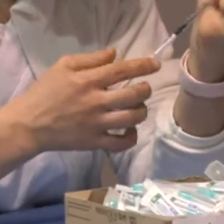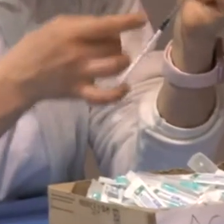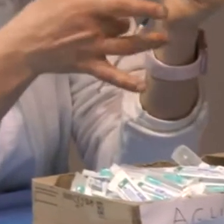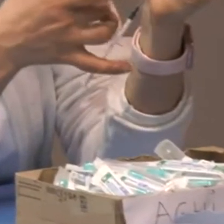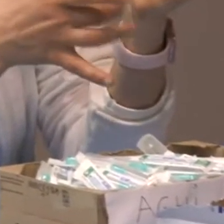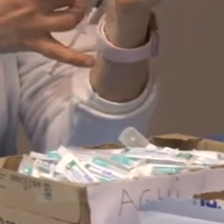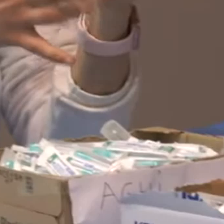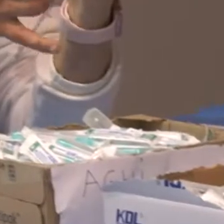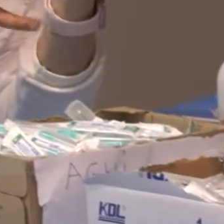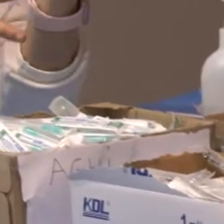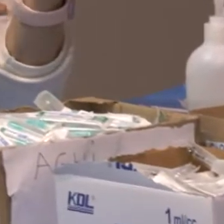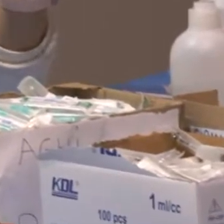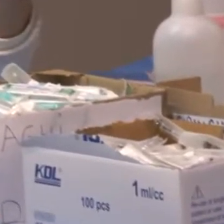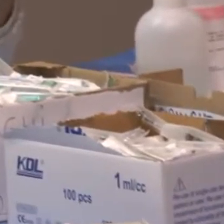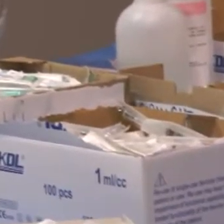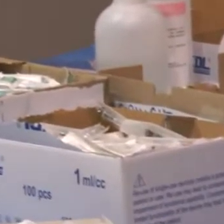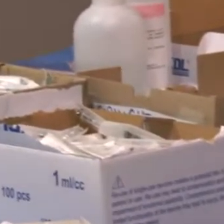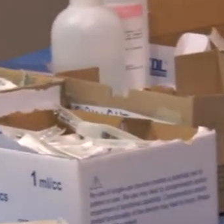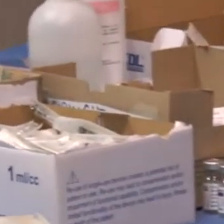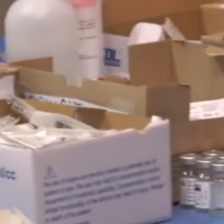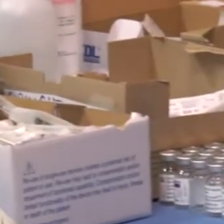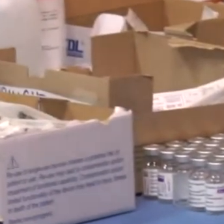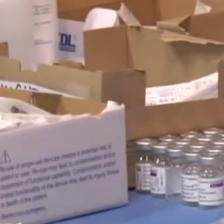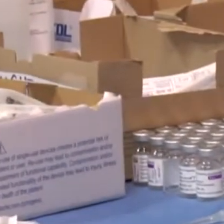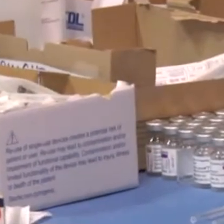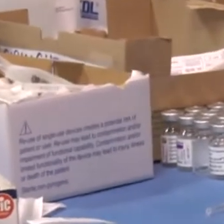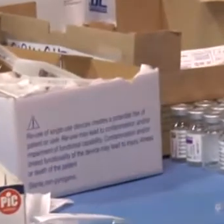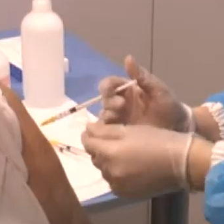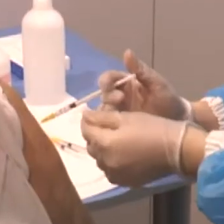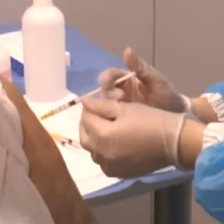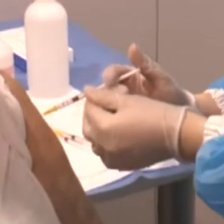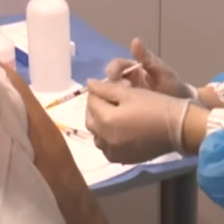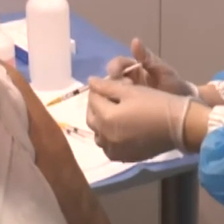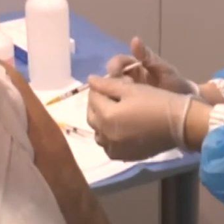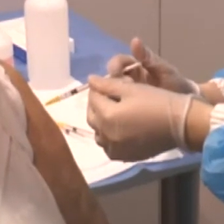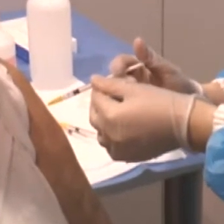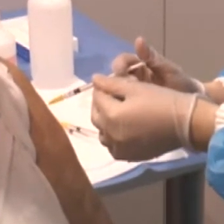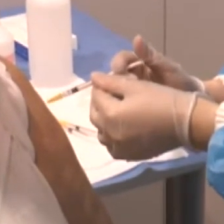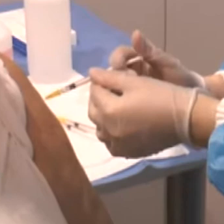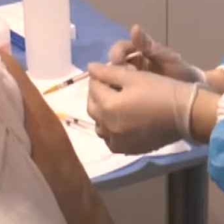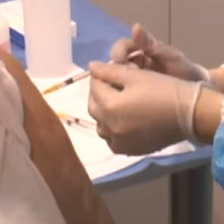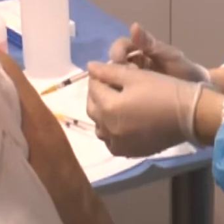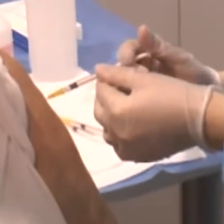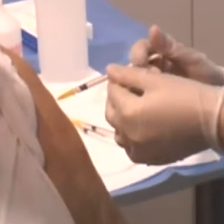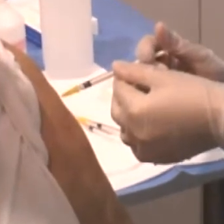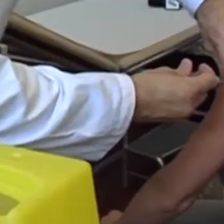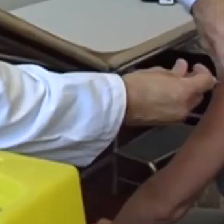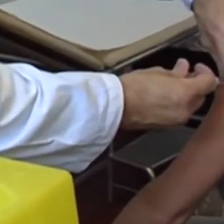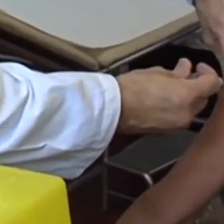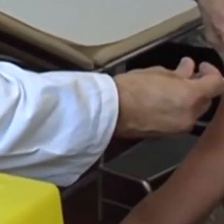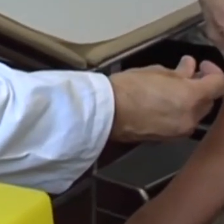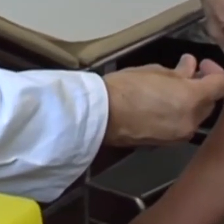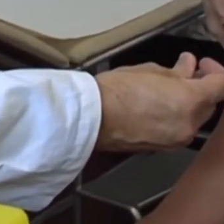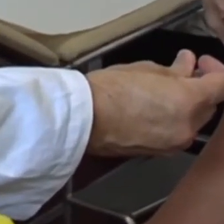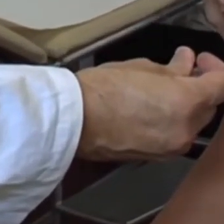0,96 l'R-conti, valore da zona gialla, ma che non allenta la presa sulle terapie intensive, sempre sotto stress, con i sanitari non ancora